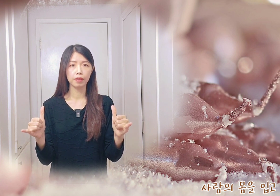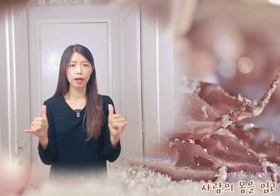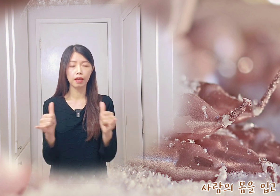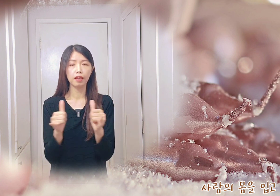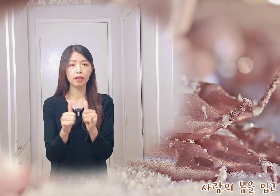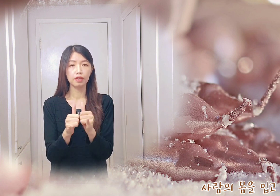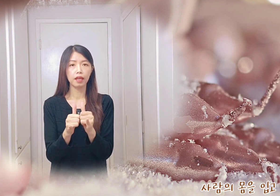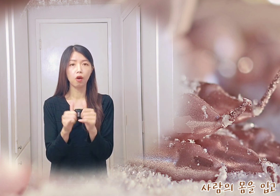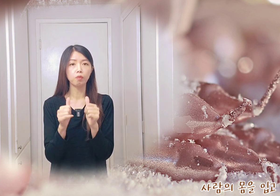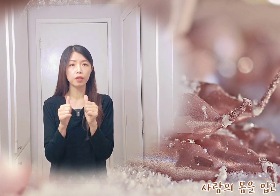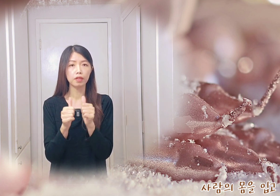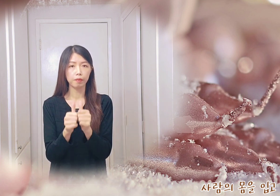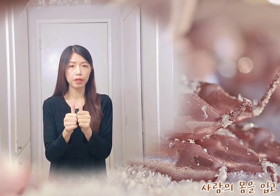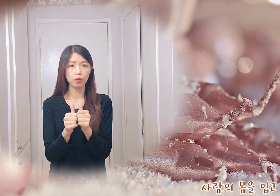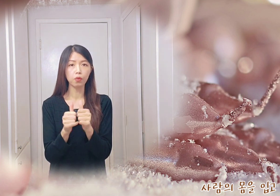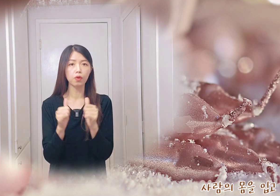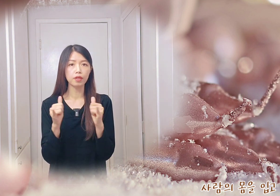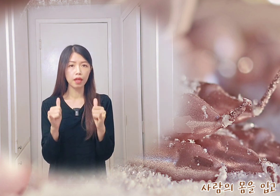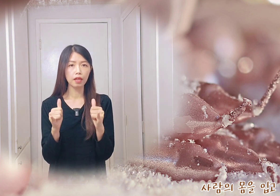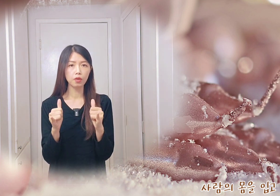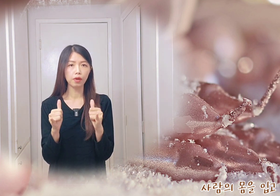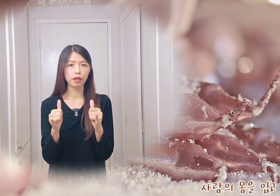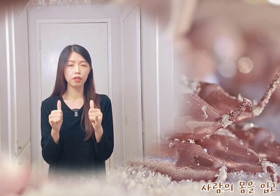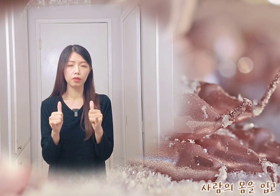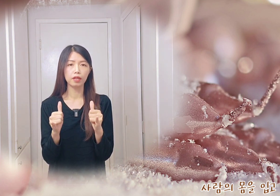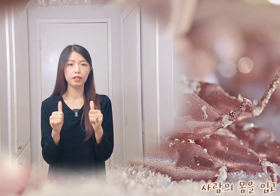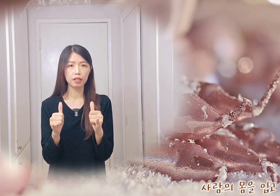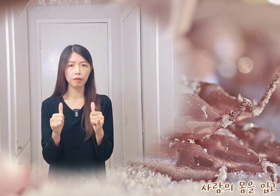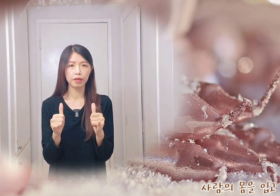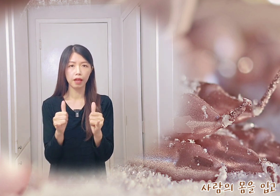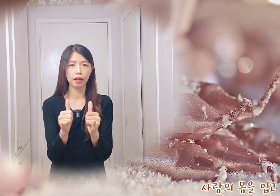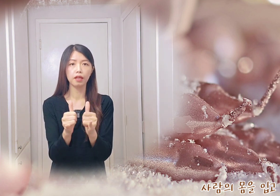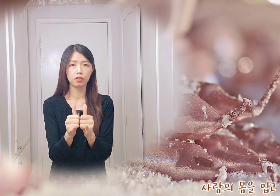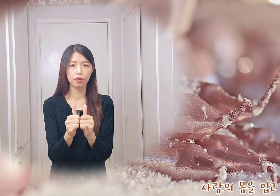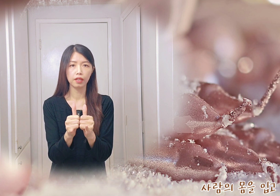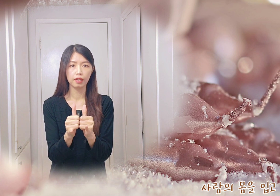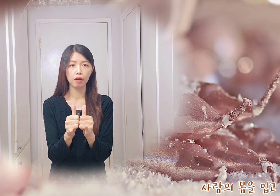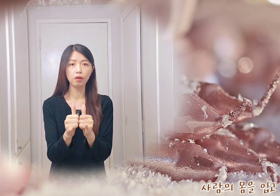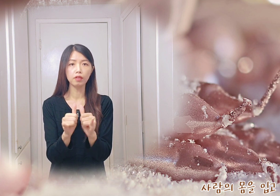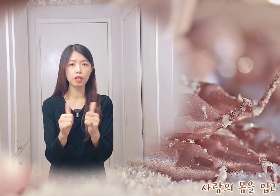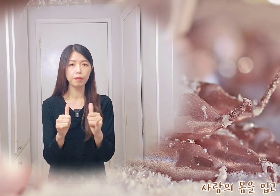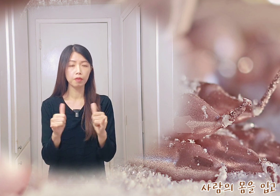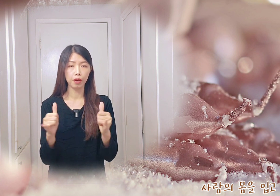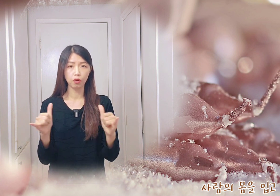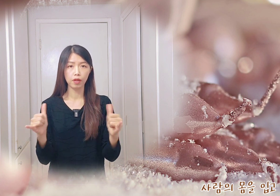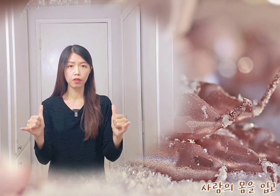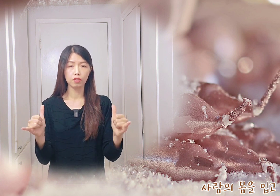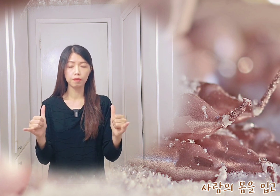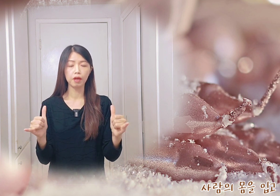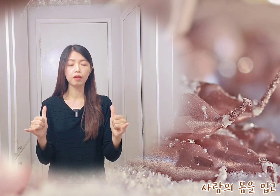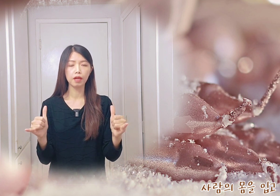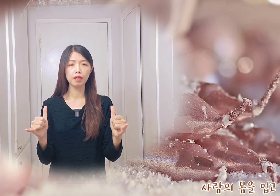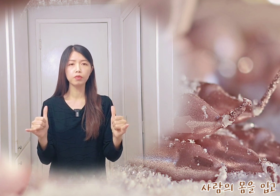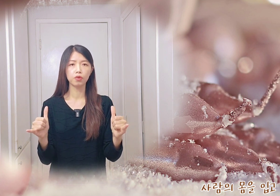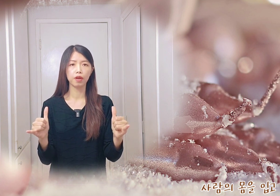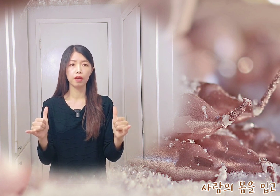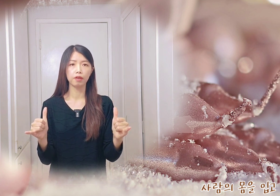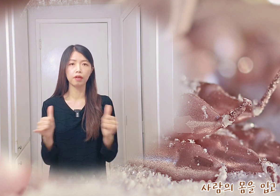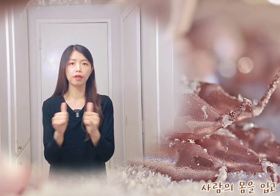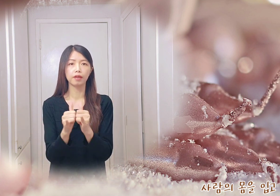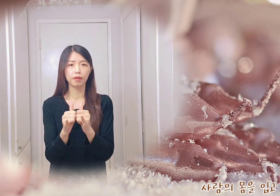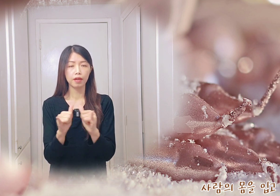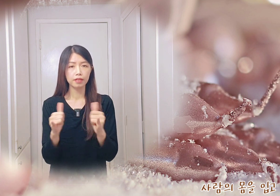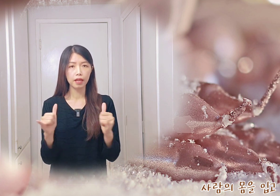수어가 됩니다. 이때 엄지는 남자고 새끼손가락은 여자를 칭합니다. 중간에서 흔들면서 밖으로 나가주시면 사람